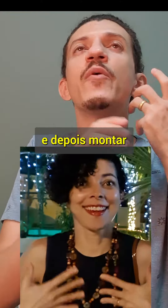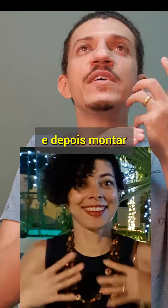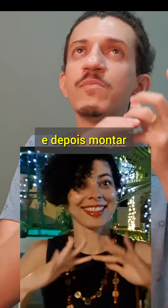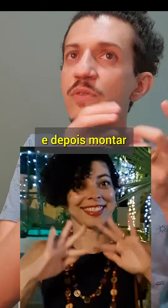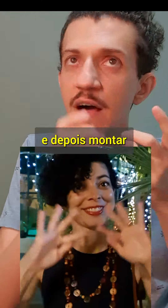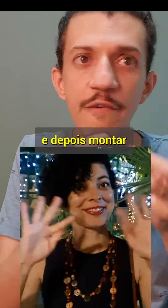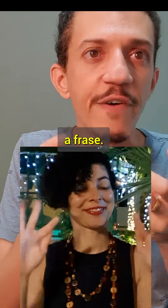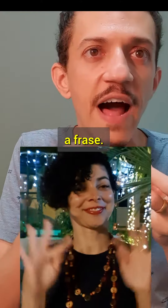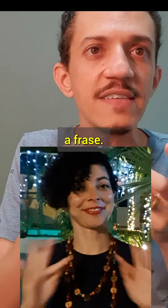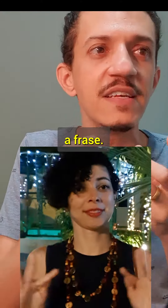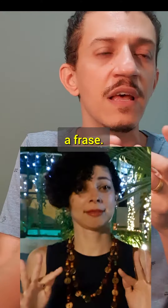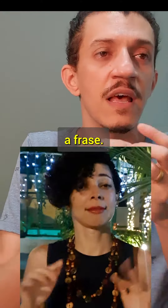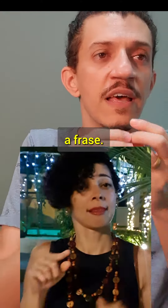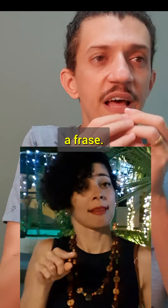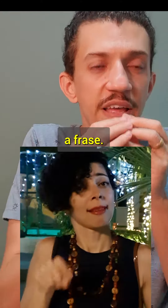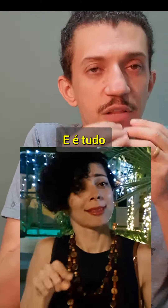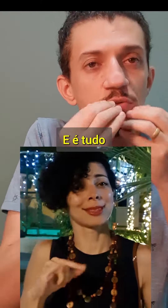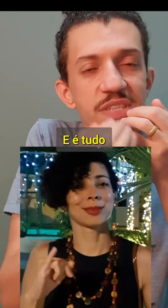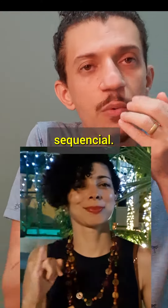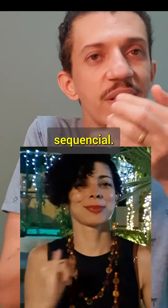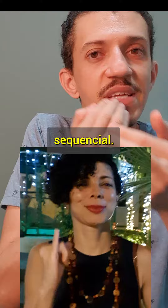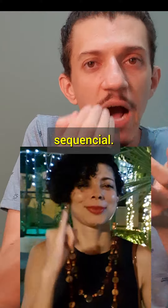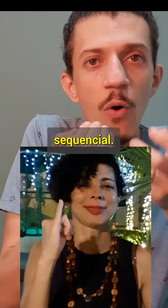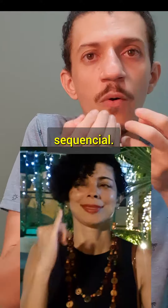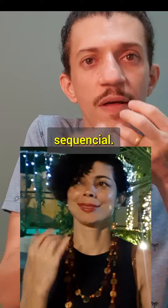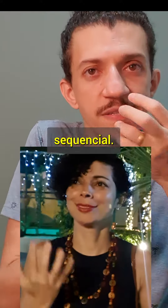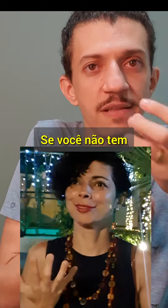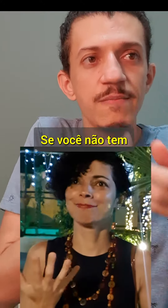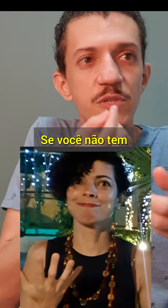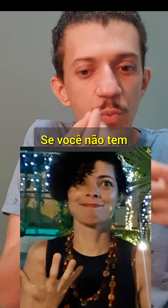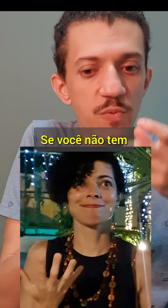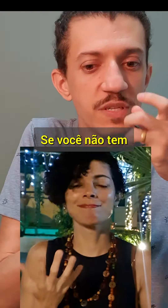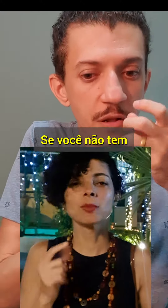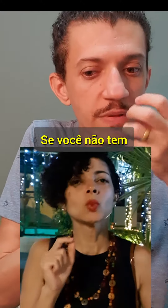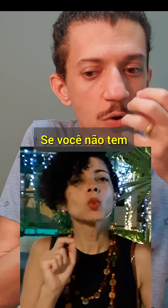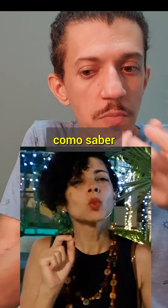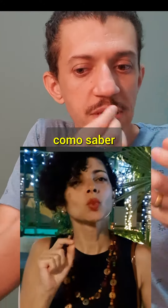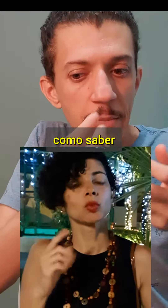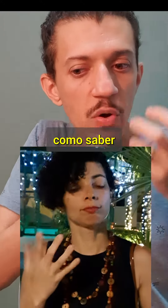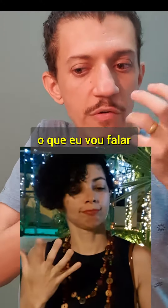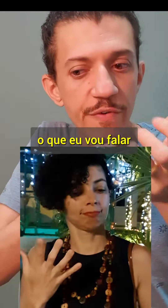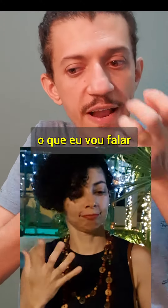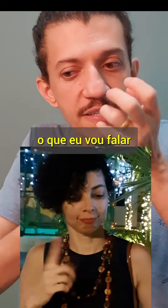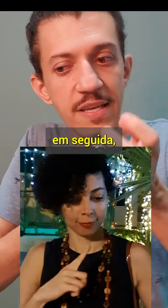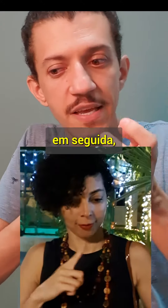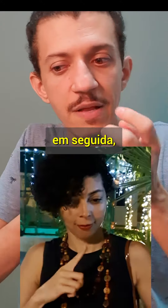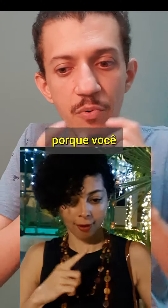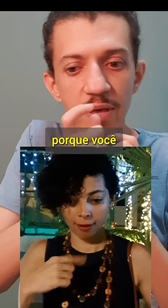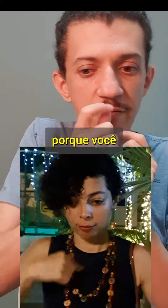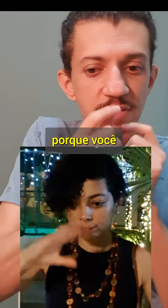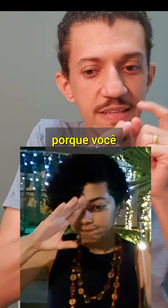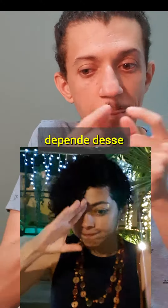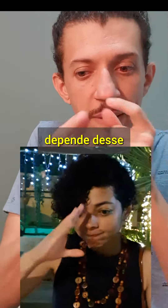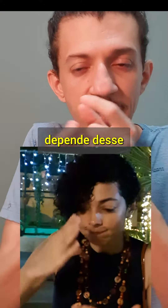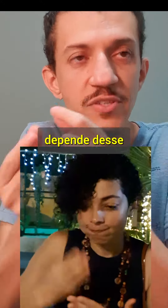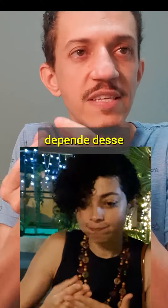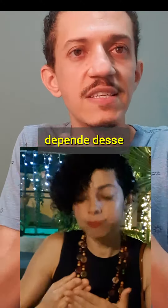depois montar uma frase, e é tudo sequencial. Você não tem como saber o que eu vou falar em seguida, porque você depende desse